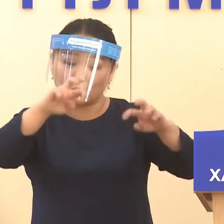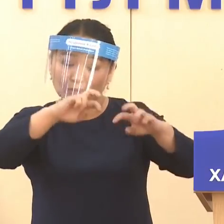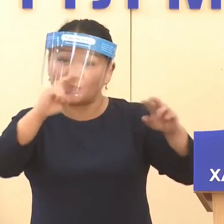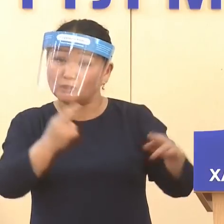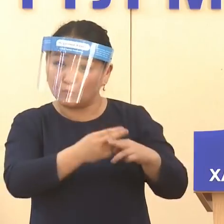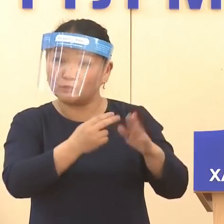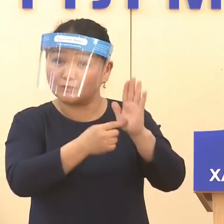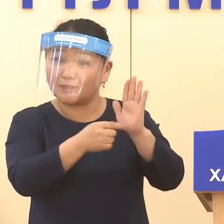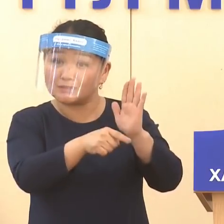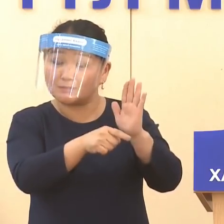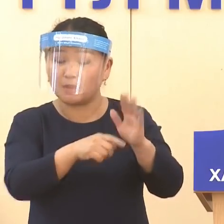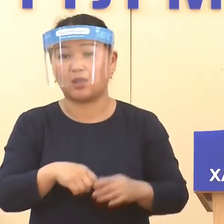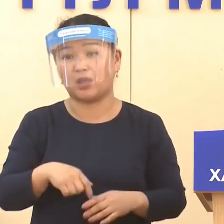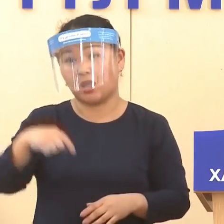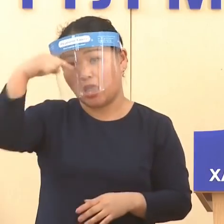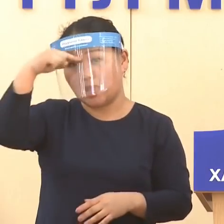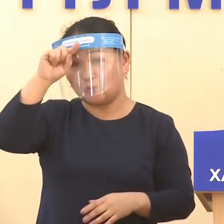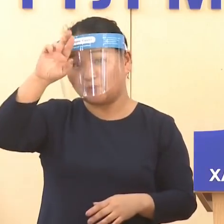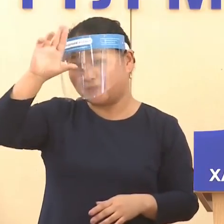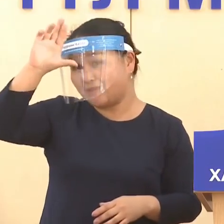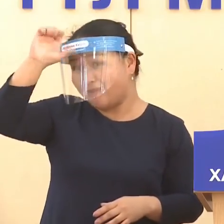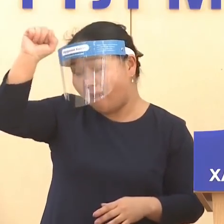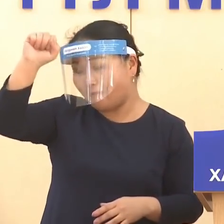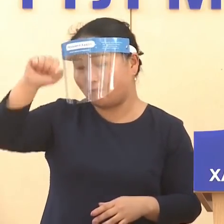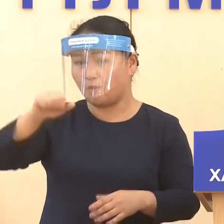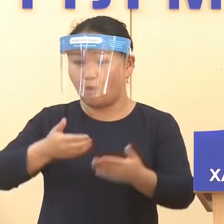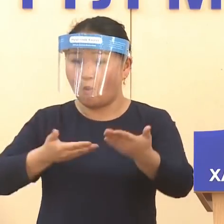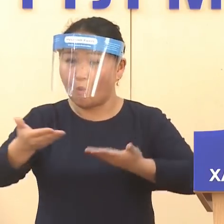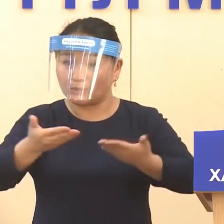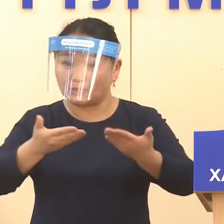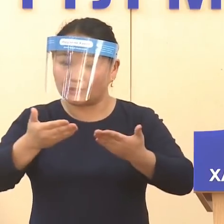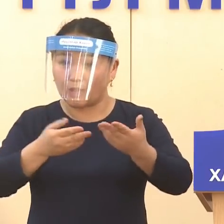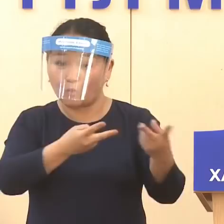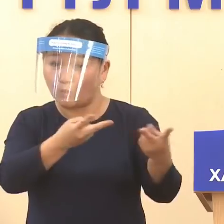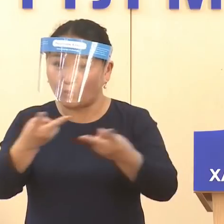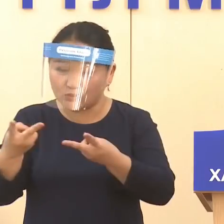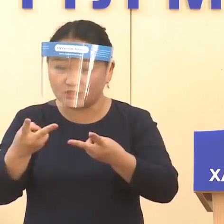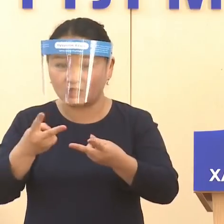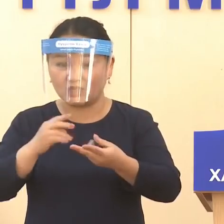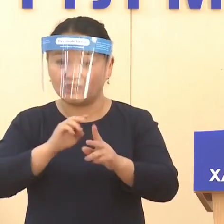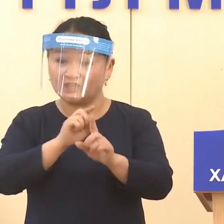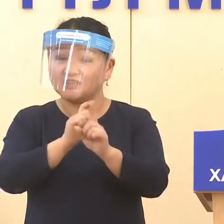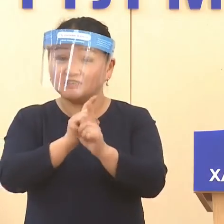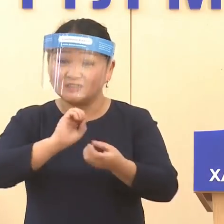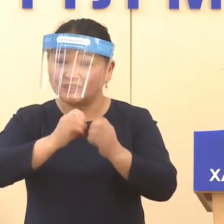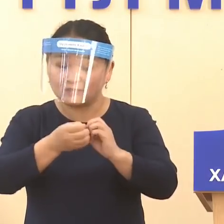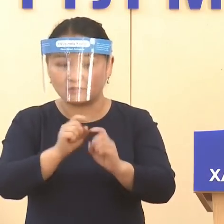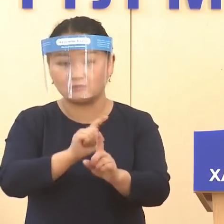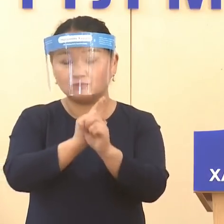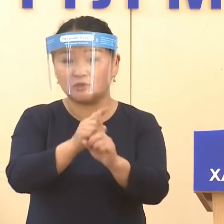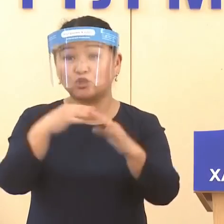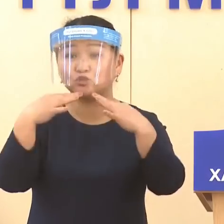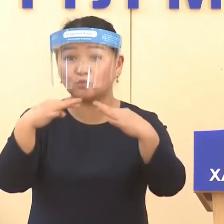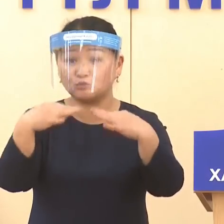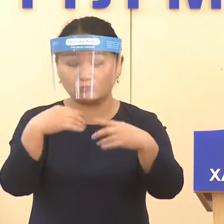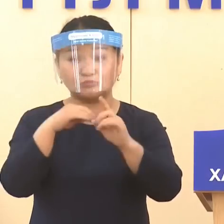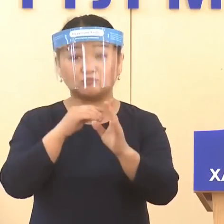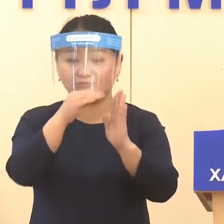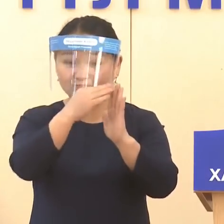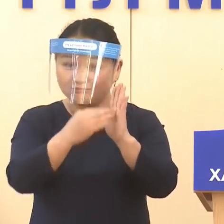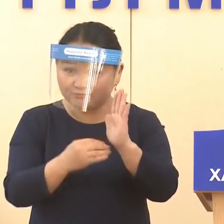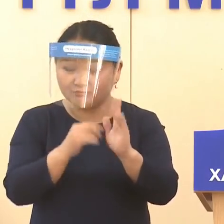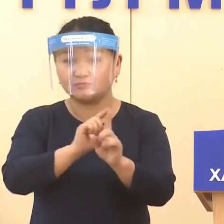гарсан байгаа. За мөн эрүүл мэндийн яамнаас худалдаа үйлчилгээ эрхэлж байгаа хүмүүст өгсөн зөвлөмж байгаа. Энэ зөвлөмжийн дагуу худалдаа